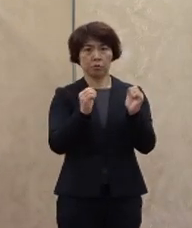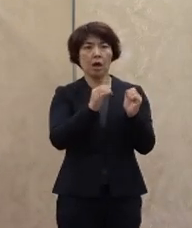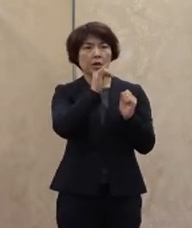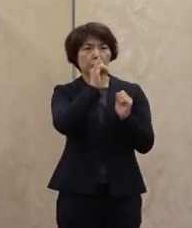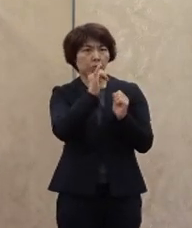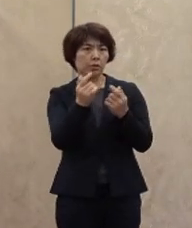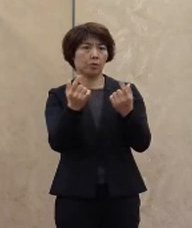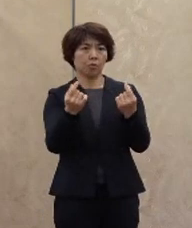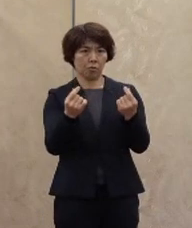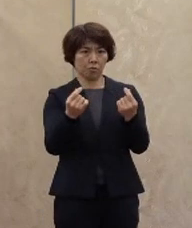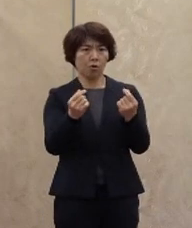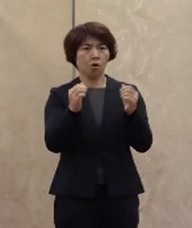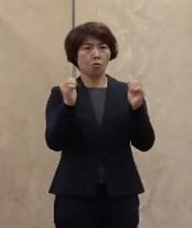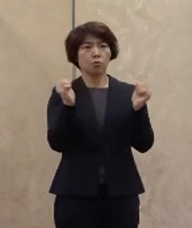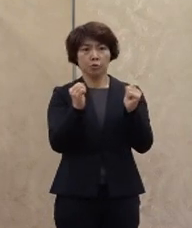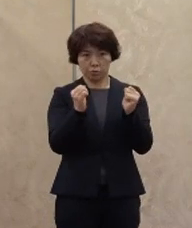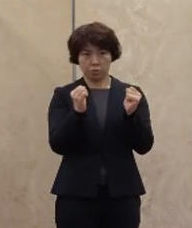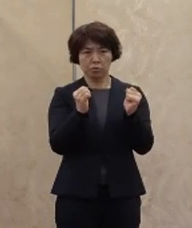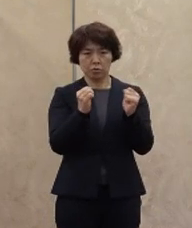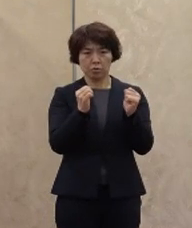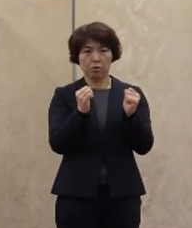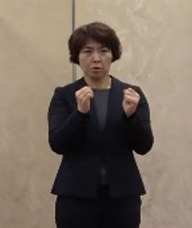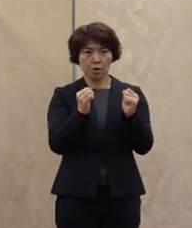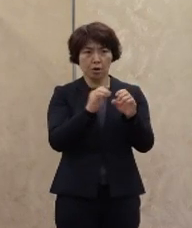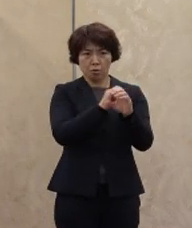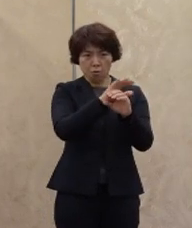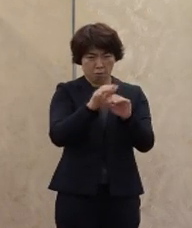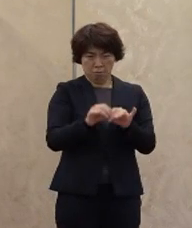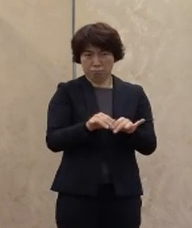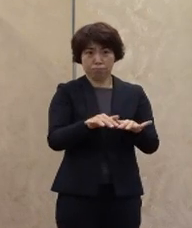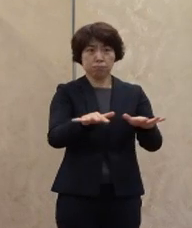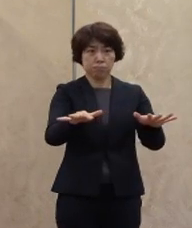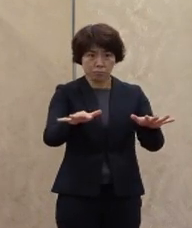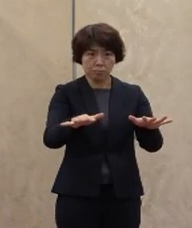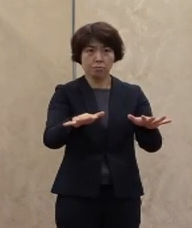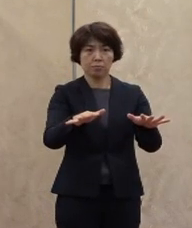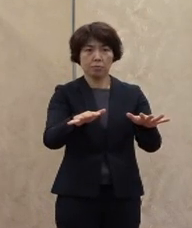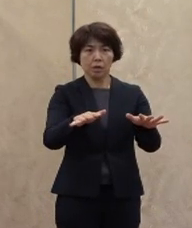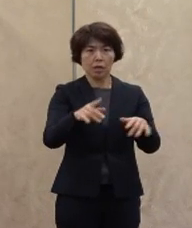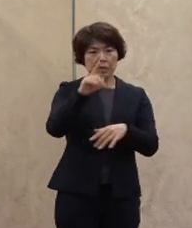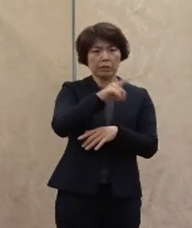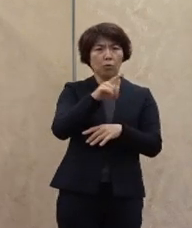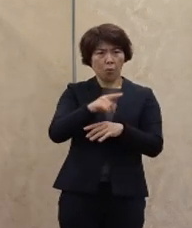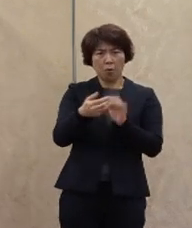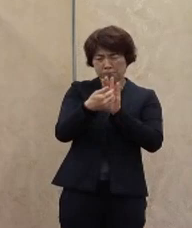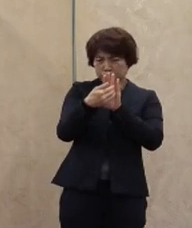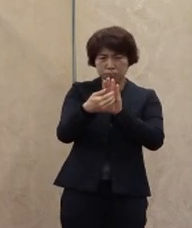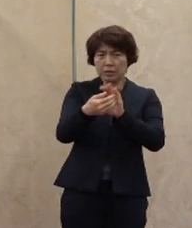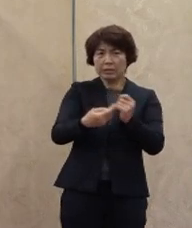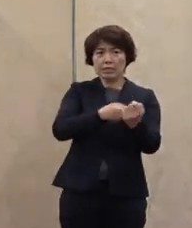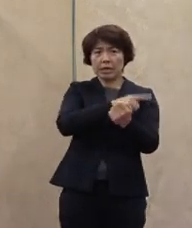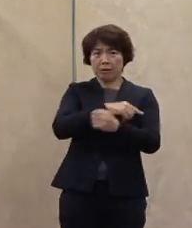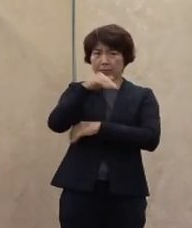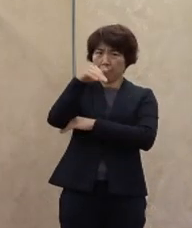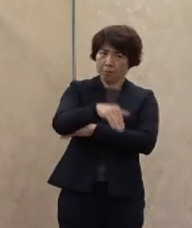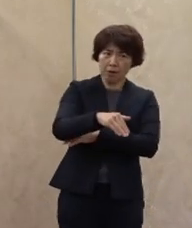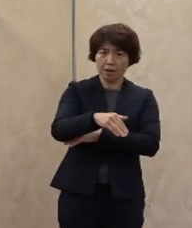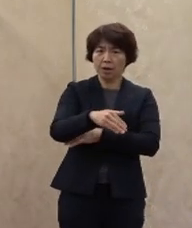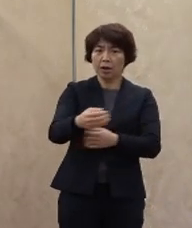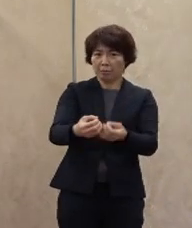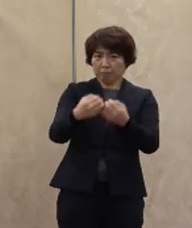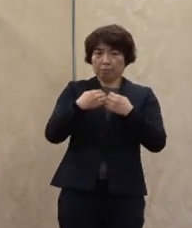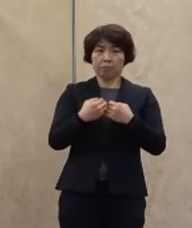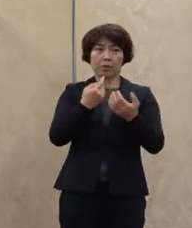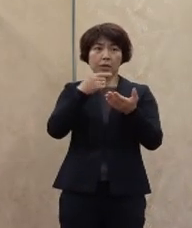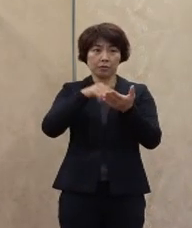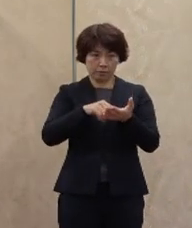そうですが、冬場にはこのコロナというのは感染力が拡大する、人の抵抗力も下がるという中で見たときに、2